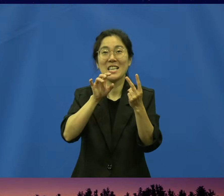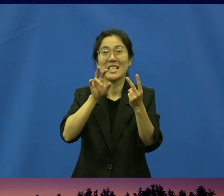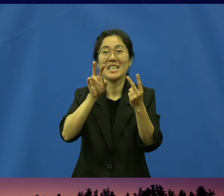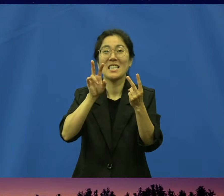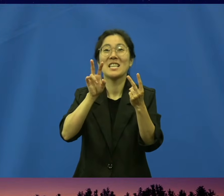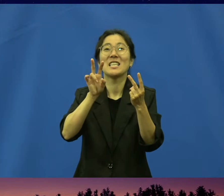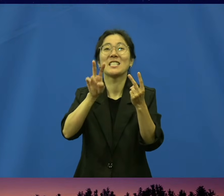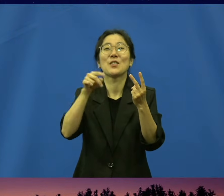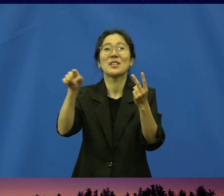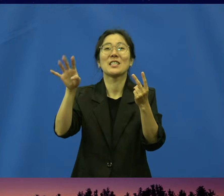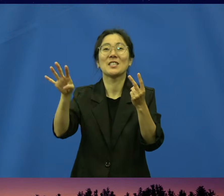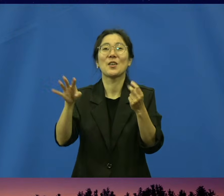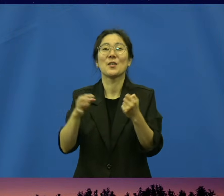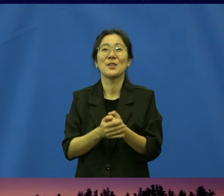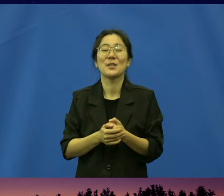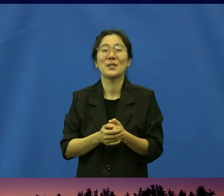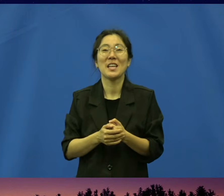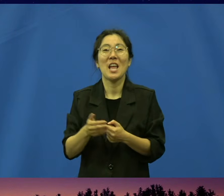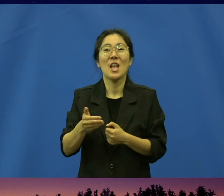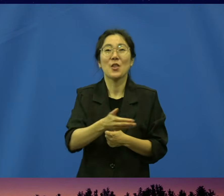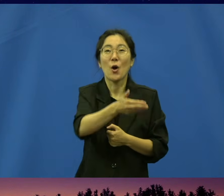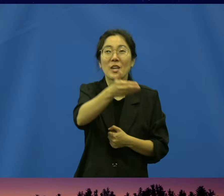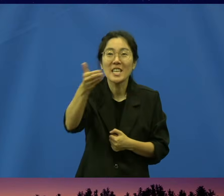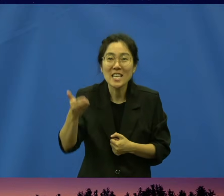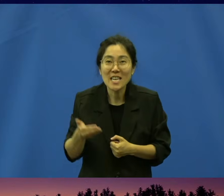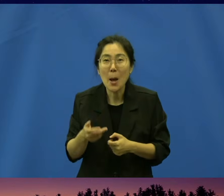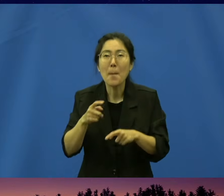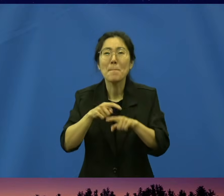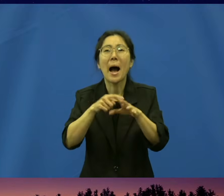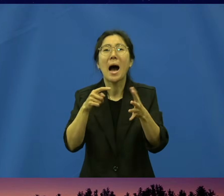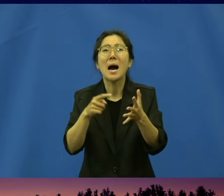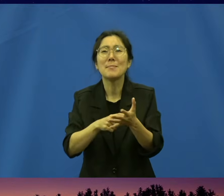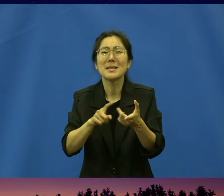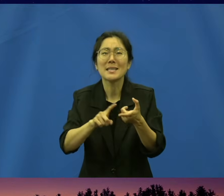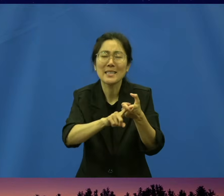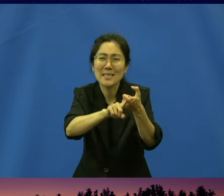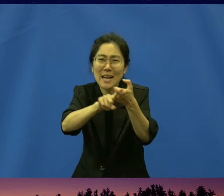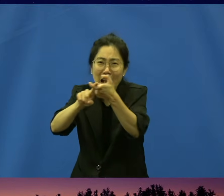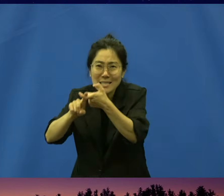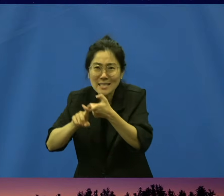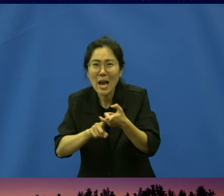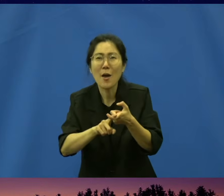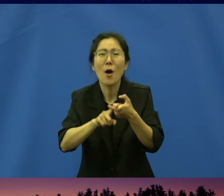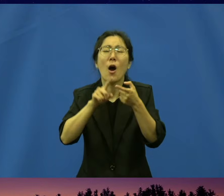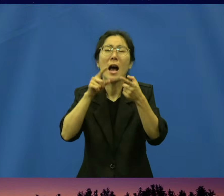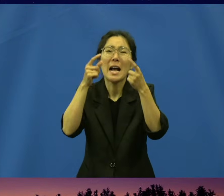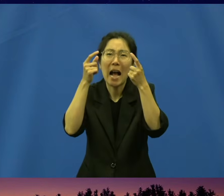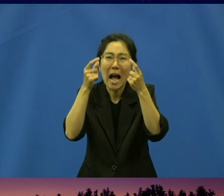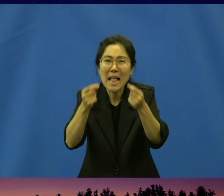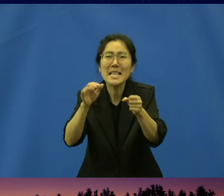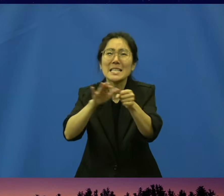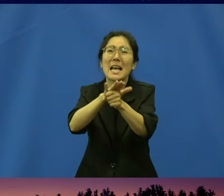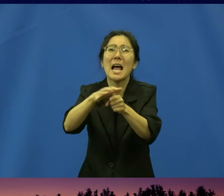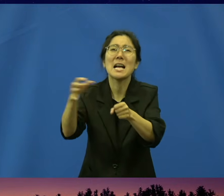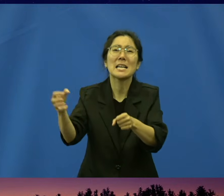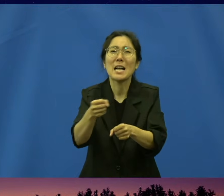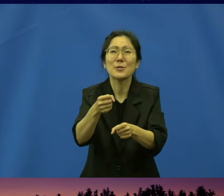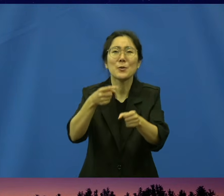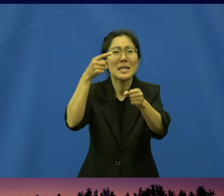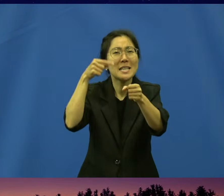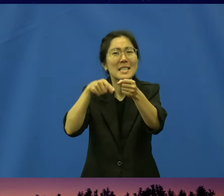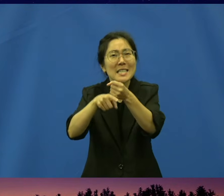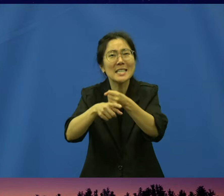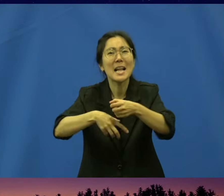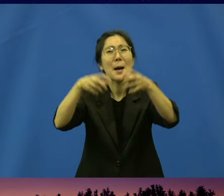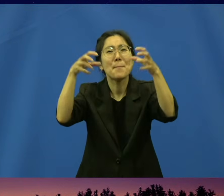같이 한번 읽어보겠습니다. 시작. 너희는 마음을 같이하여 같은 사랑을 가지고 뜻을